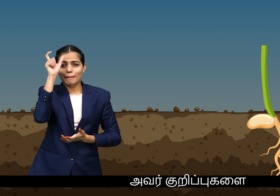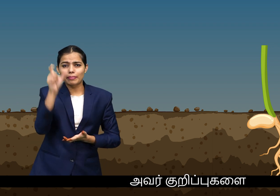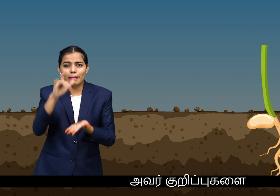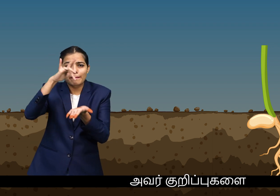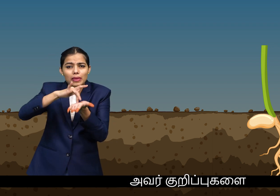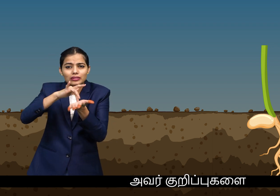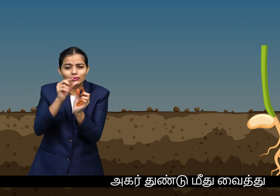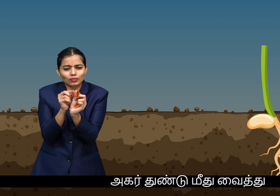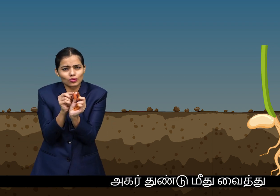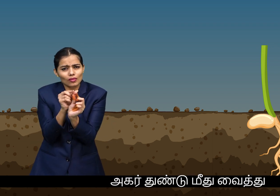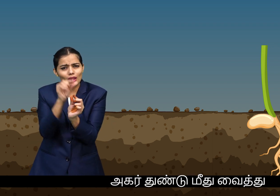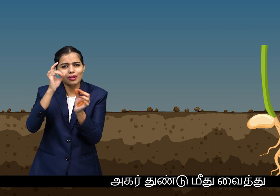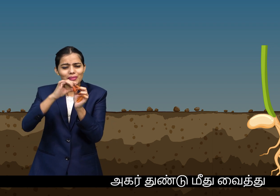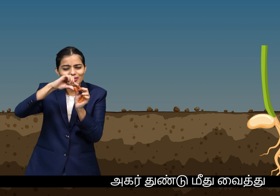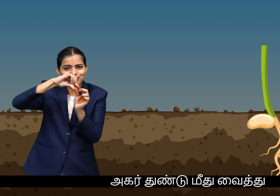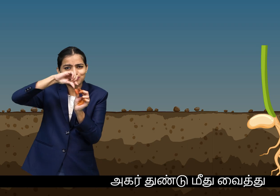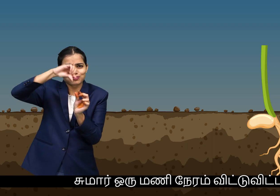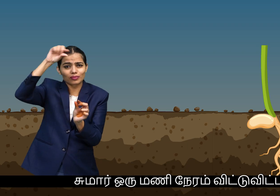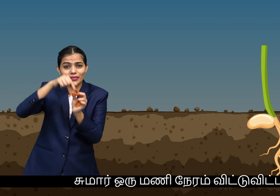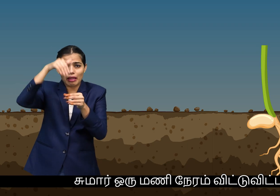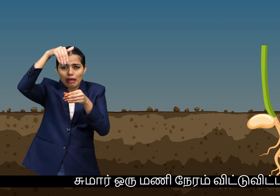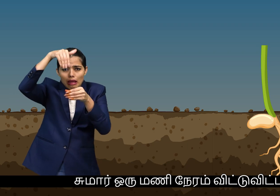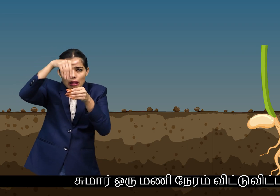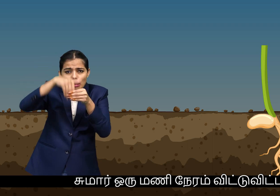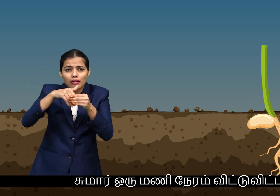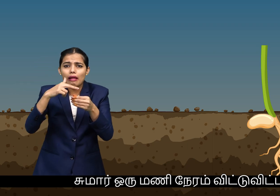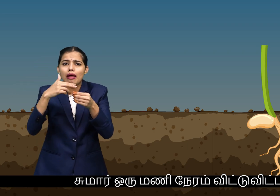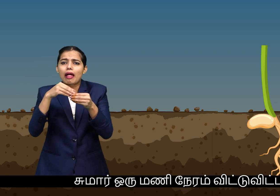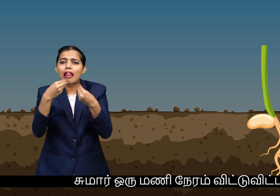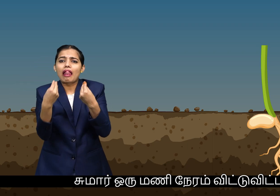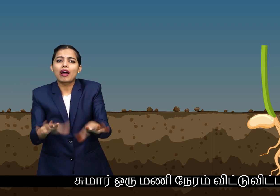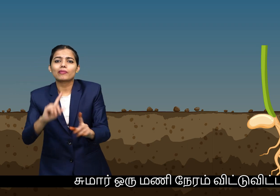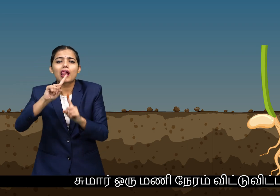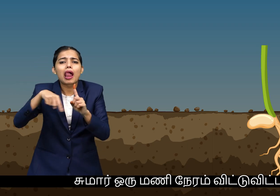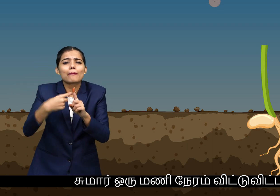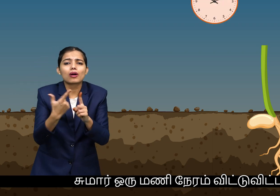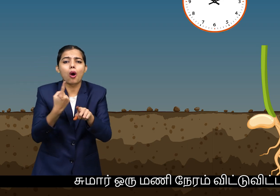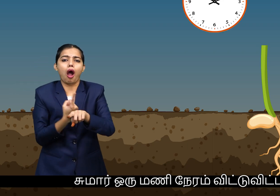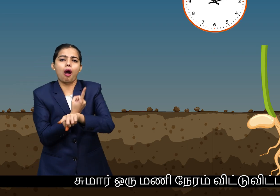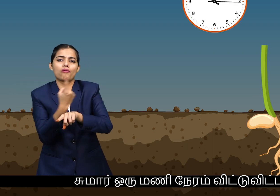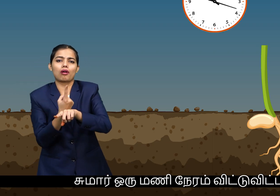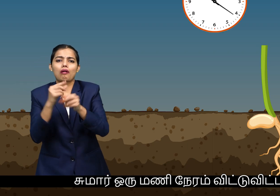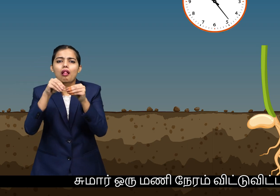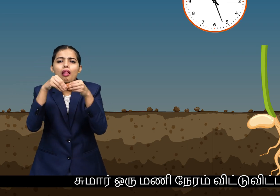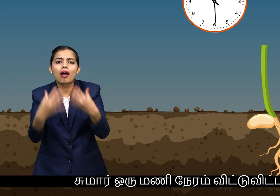அவர் குறிப்புகளை அகர்துண்டின் மீது வைத்து சுமார் 1 மணி நேரம் விட்டுவிட்டார்.